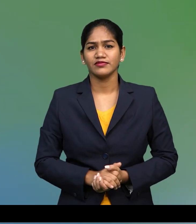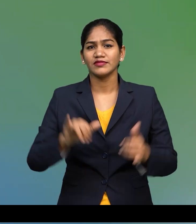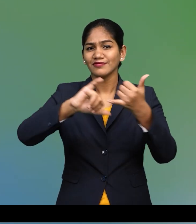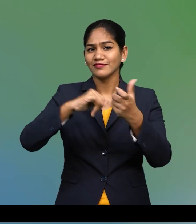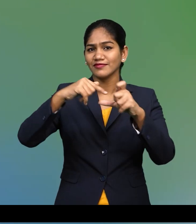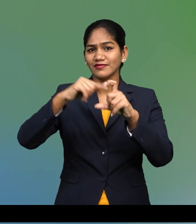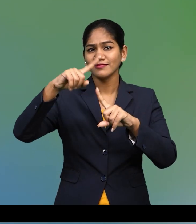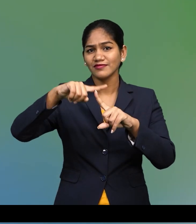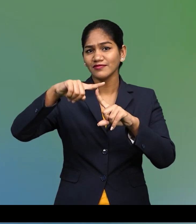సెటిల్మెంట్.